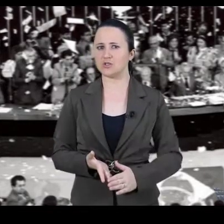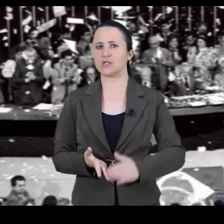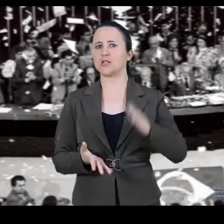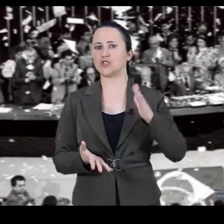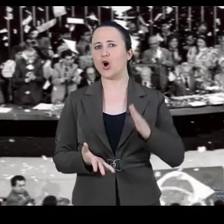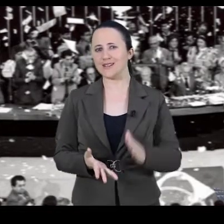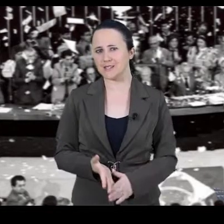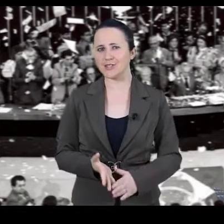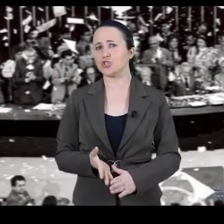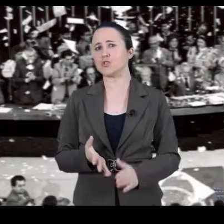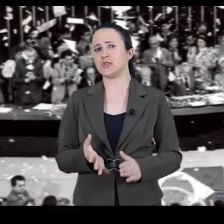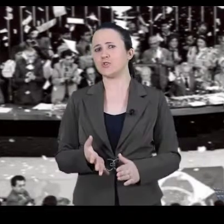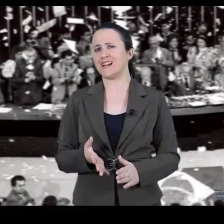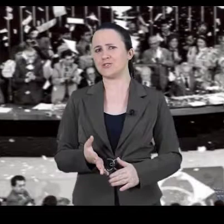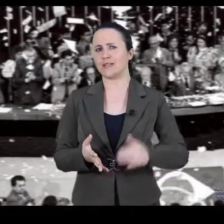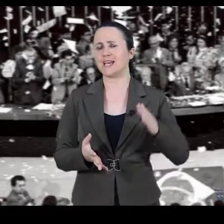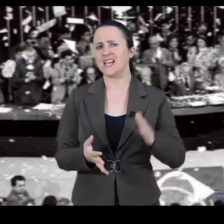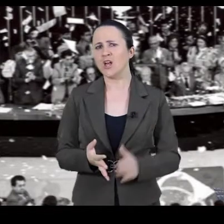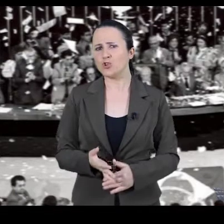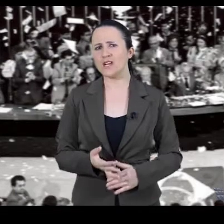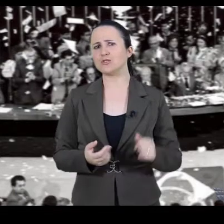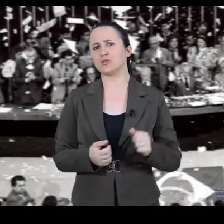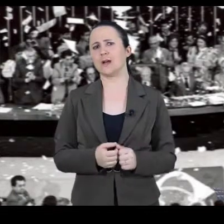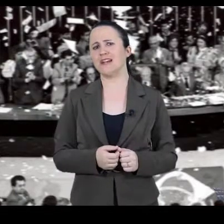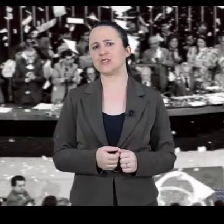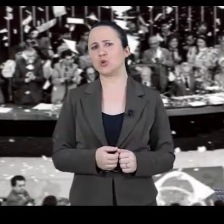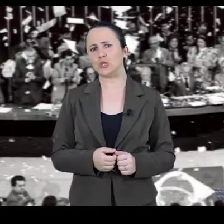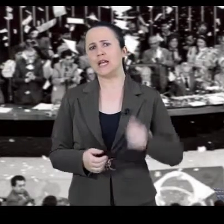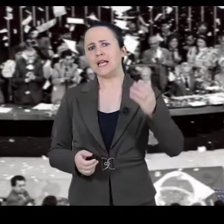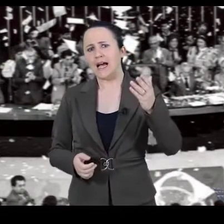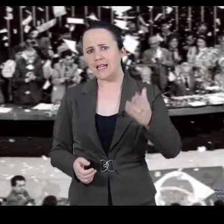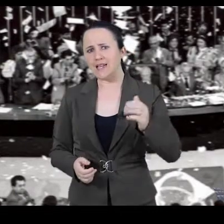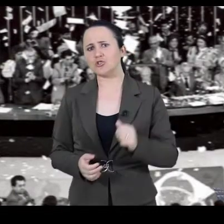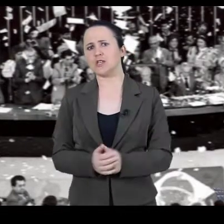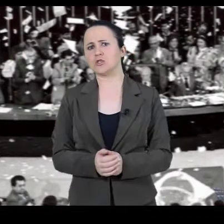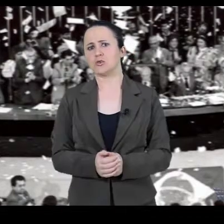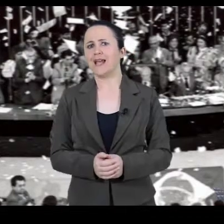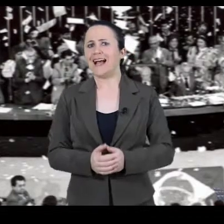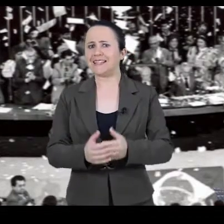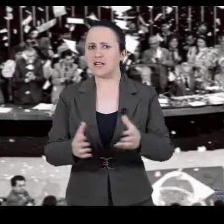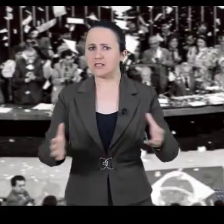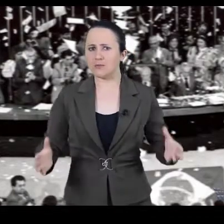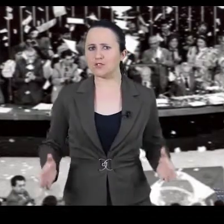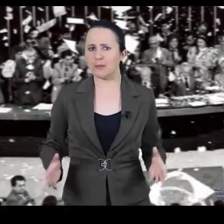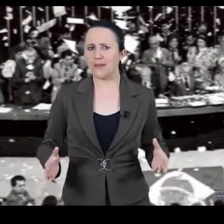instituições religiosas, as instituições educacionais, os direitos do trabalhador, além disso, analisamos também